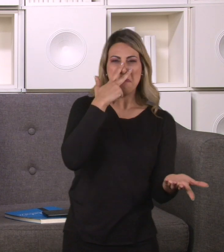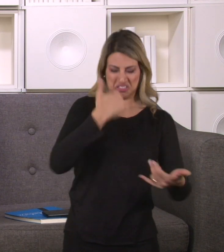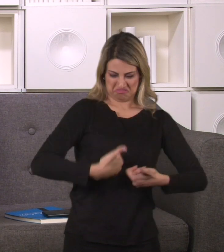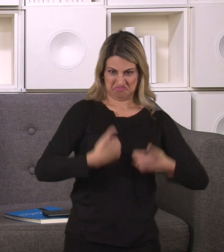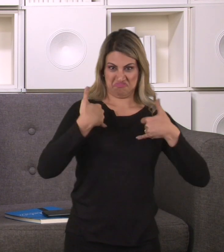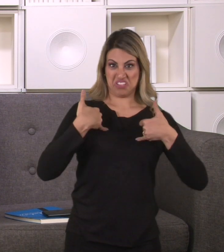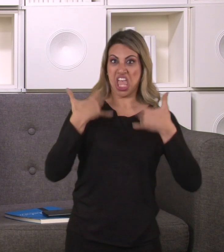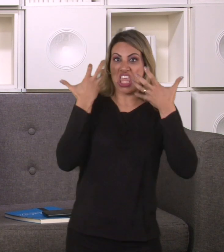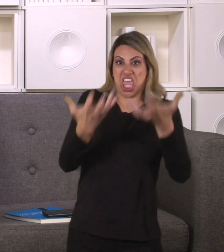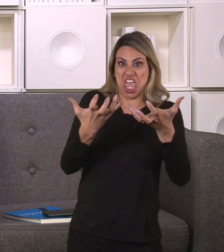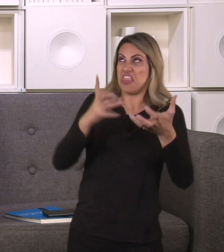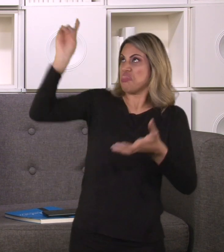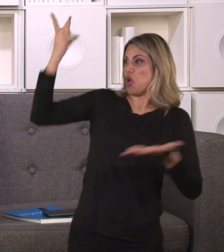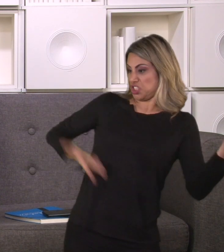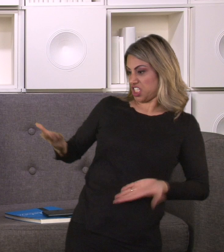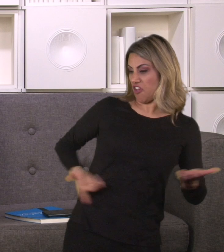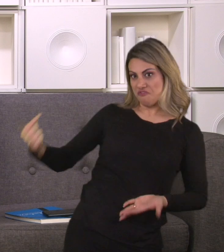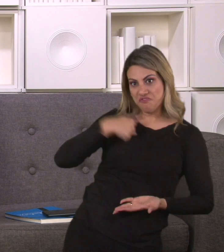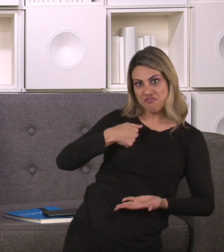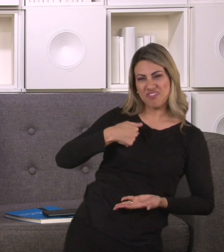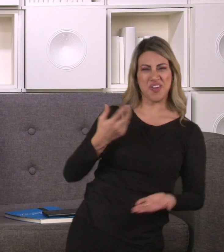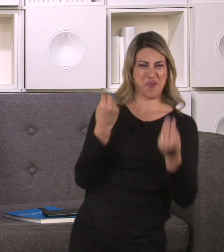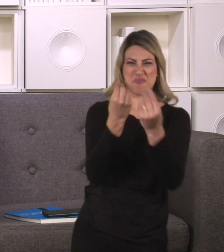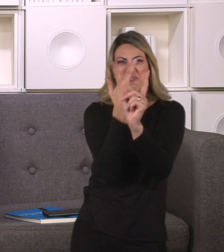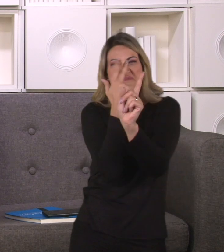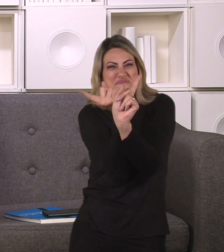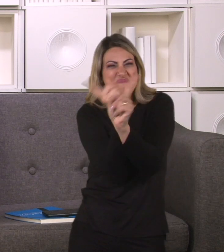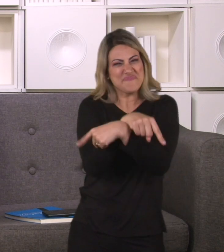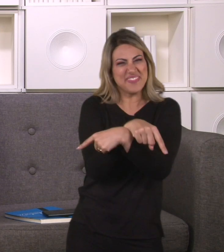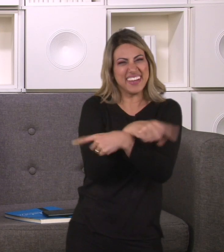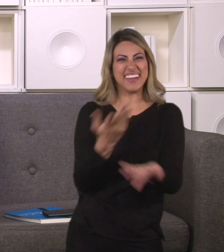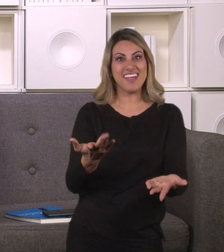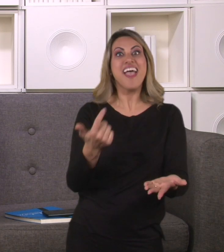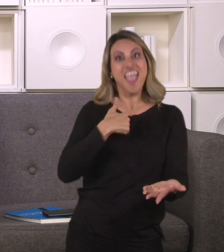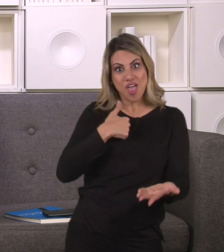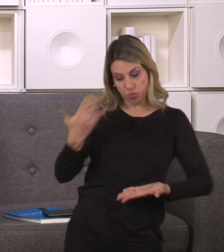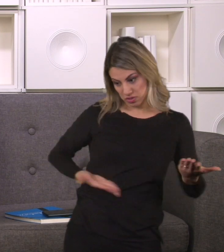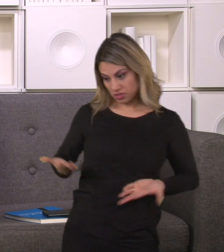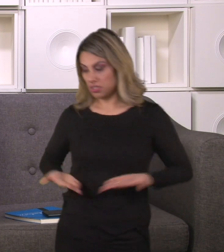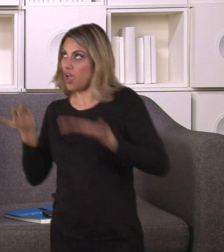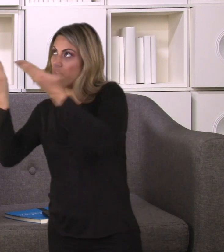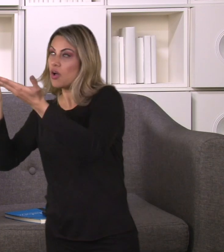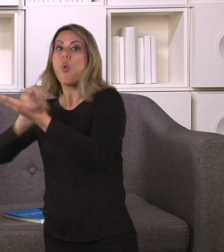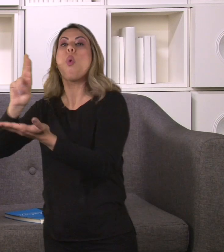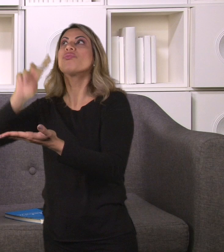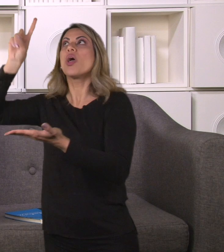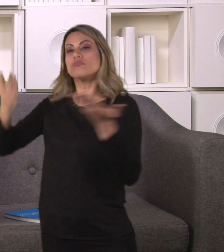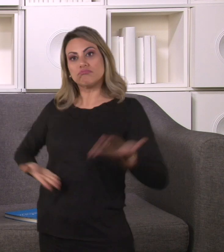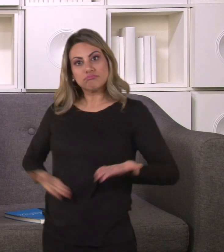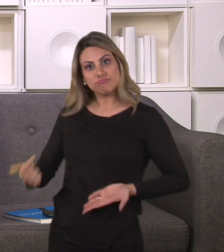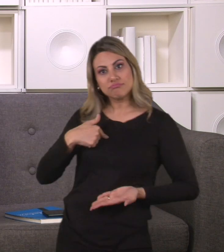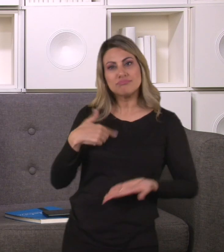Colocar Deus a seu serviço. Essa é uma forma muito interessante. Pule daí. Deus virá para